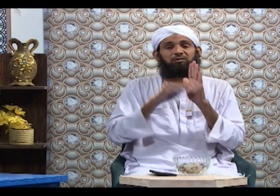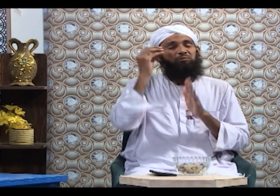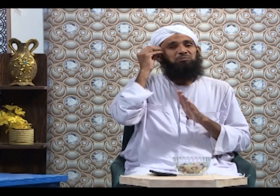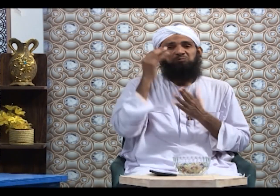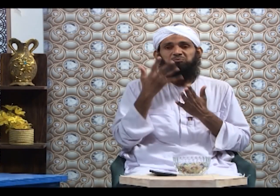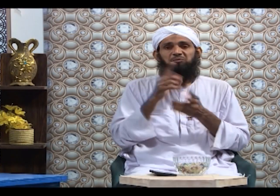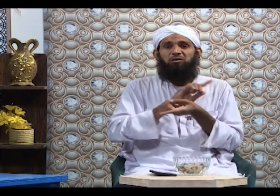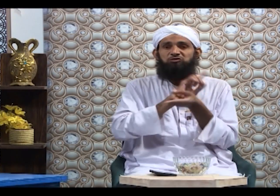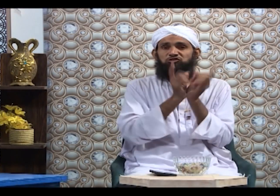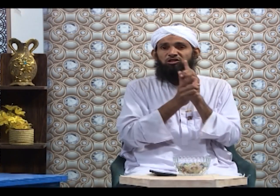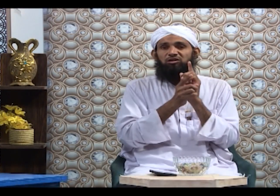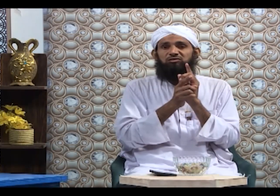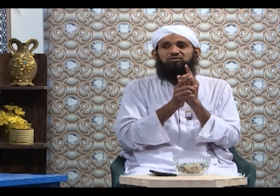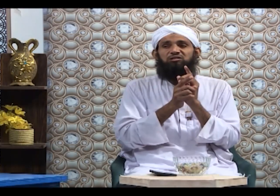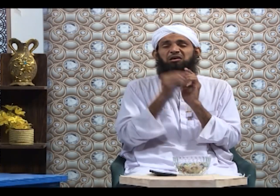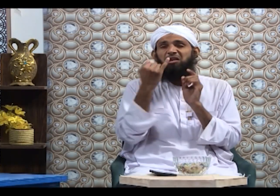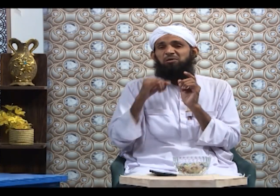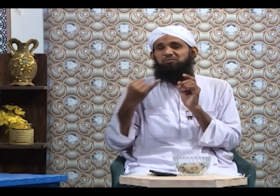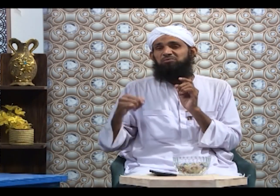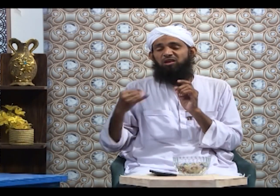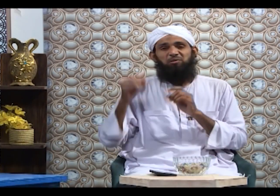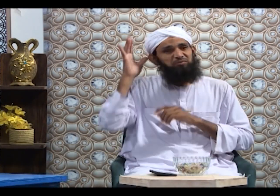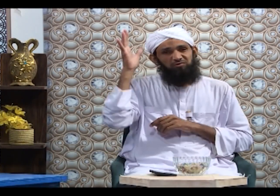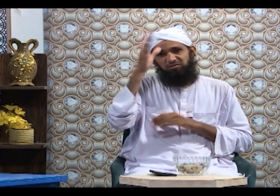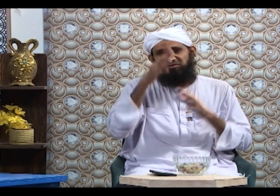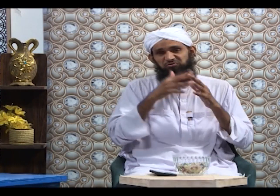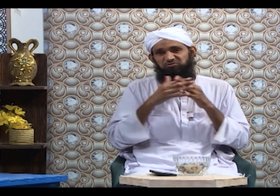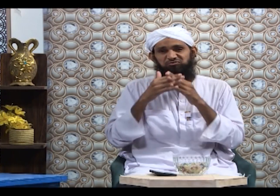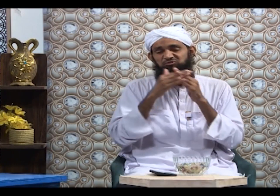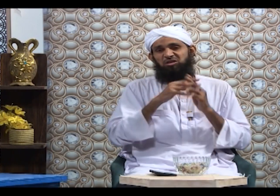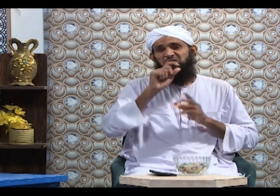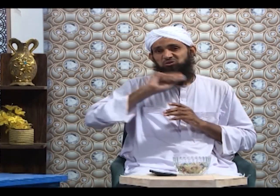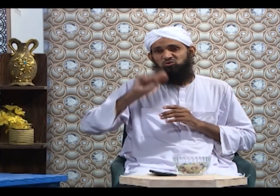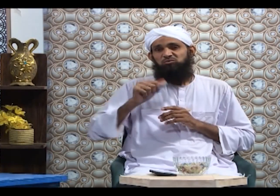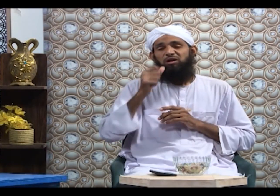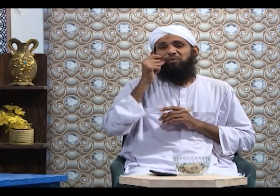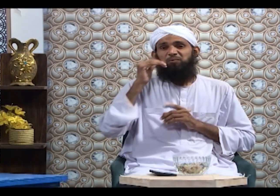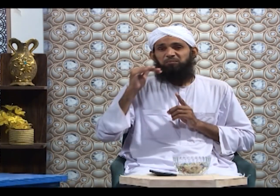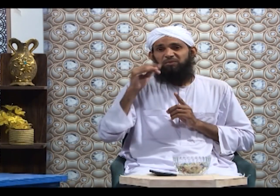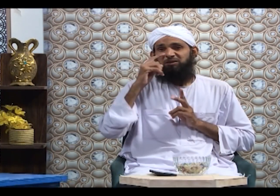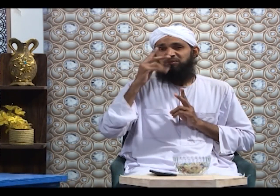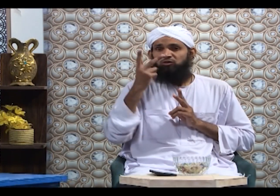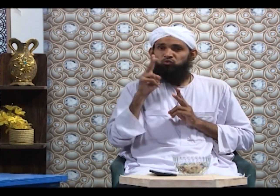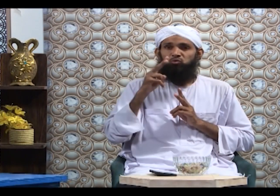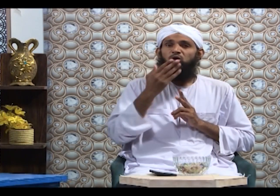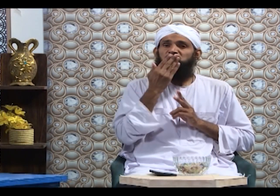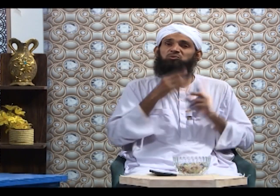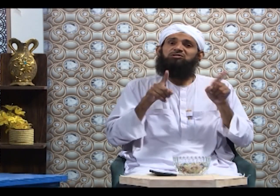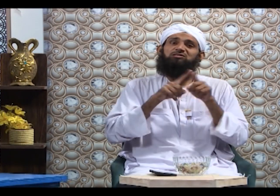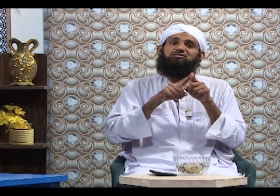بجائے مغربی تہذیب کے نمائندہ اداروں کے مخلوط ماحول کو ایجوکیشن، یعنی جہاں لڑکے اور لڑکیاں اکٹھے پڑھتے ہوں میں تعلیم